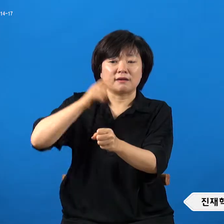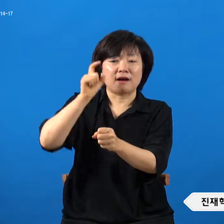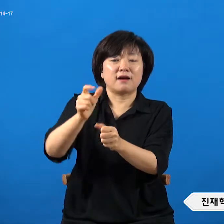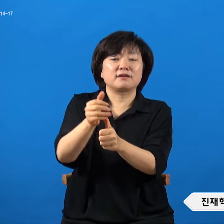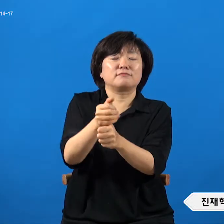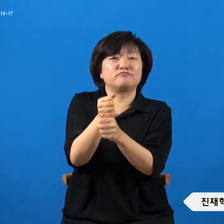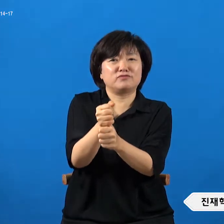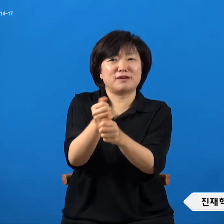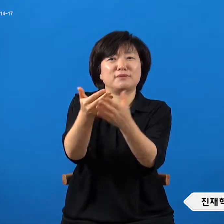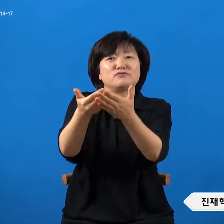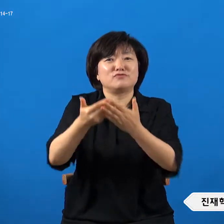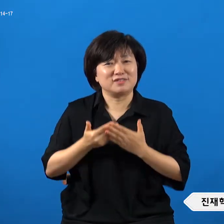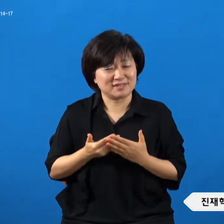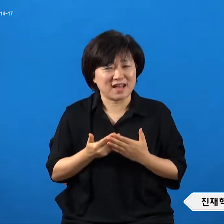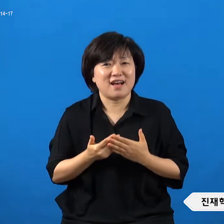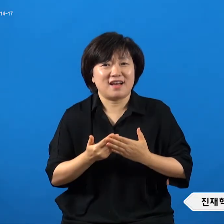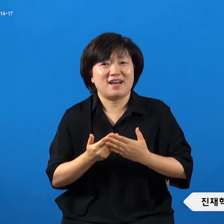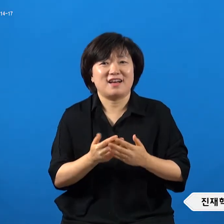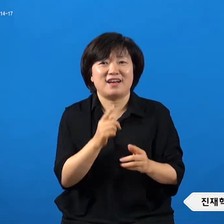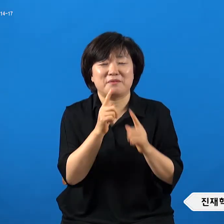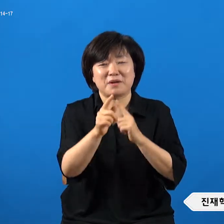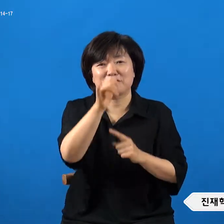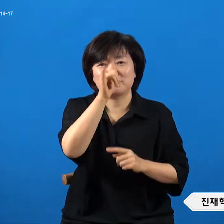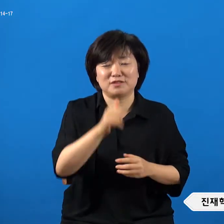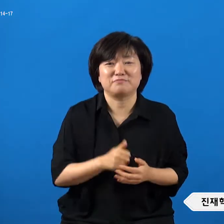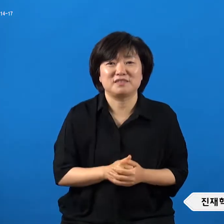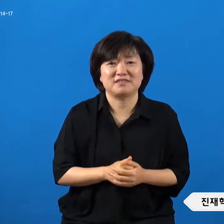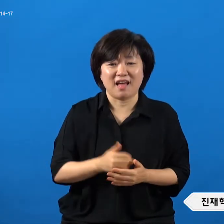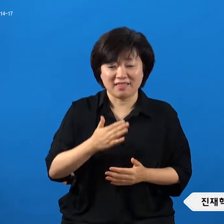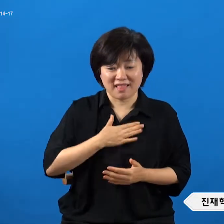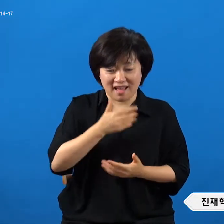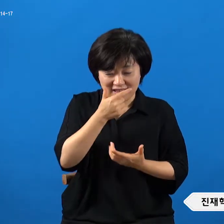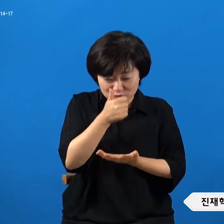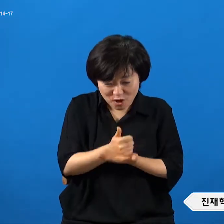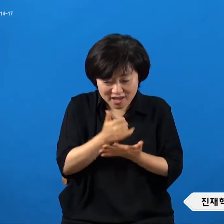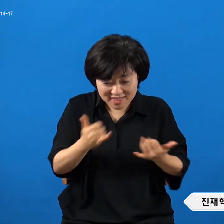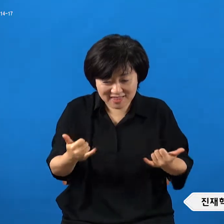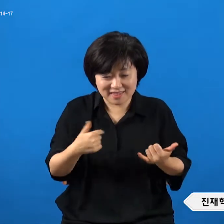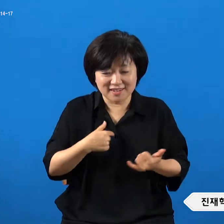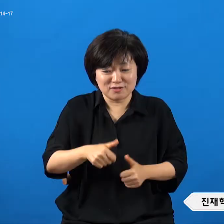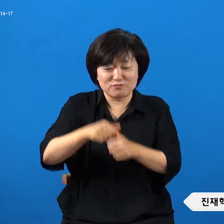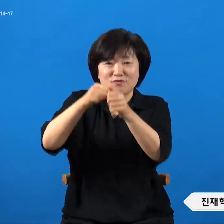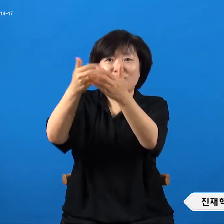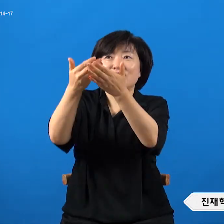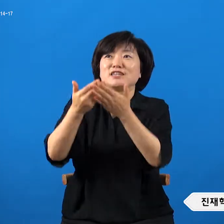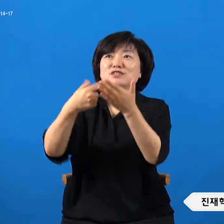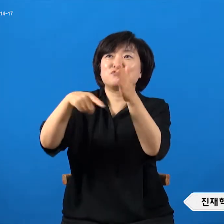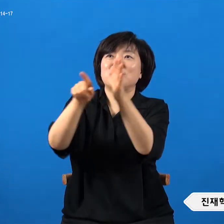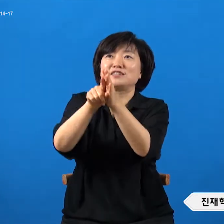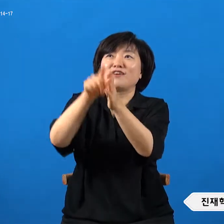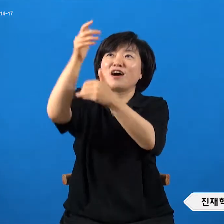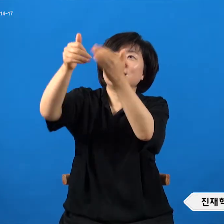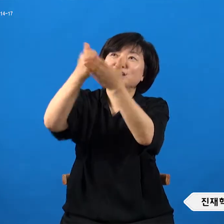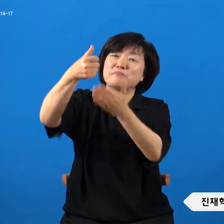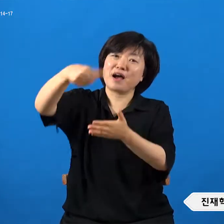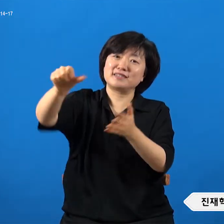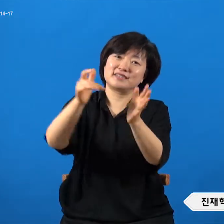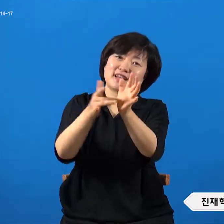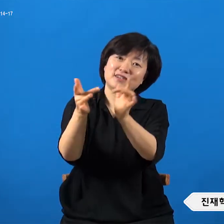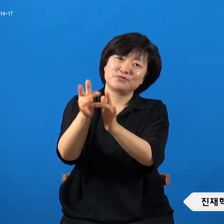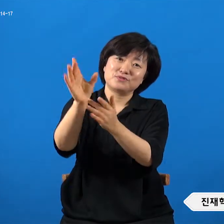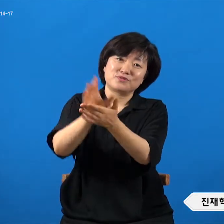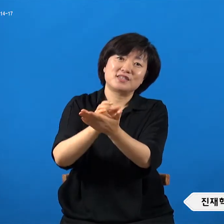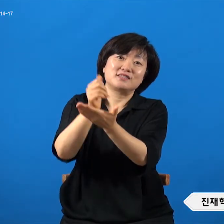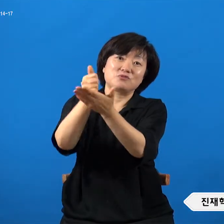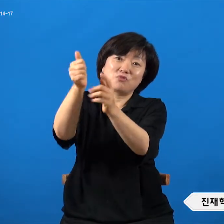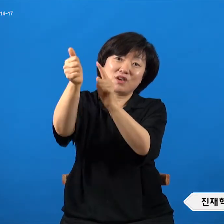나를 꽉 붙잡고 있다라고 말씀합니다. 나 같은 죄인을 구원하시기 위하여 하나님의 아들이신